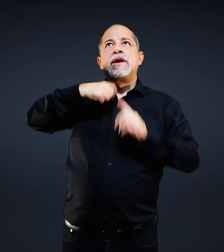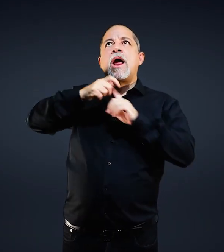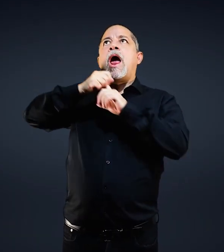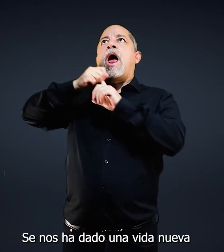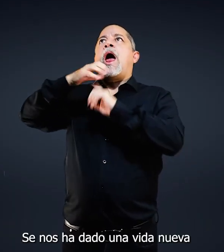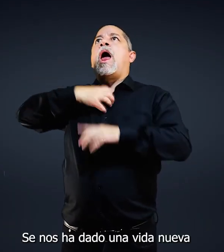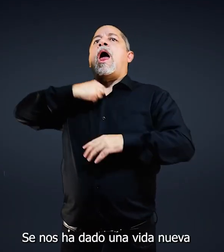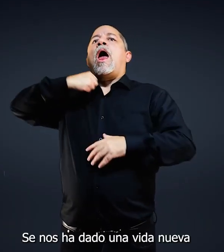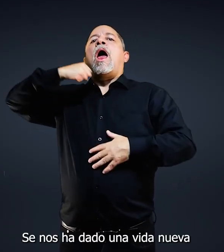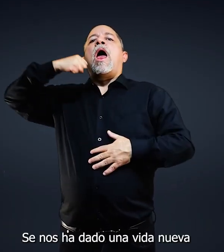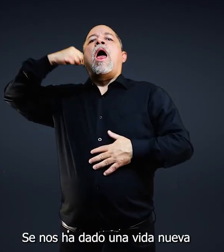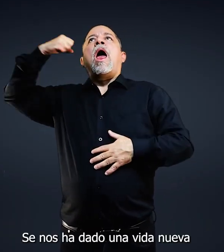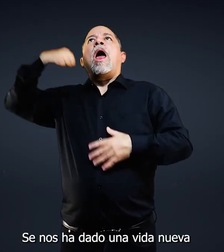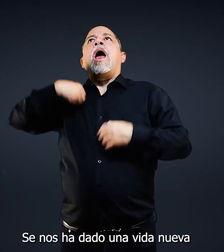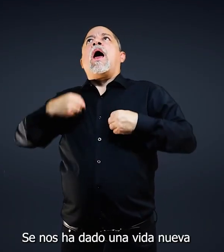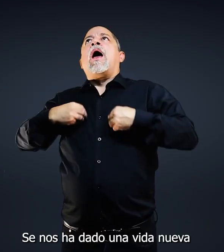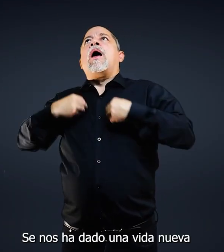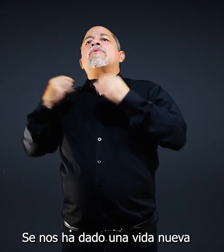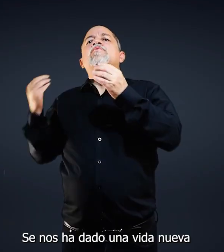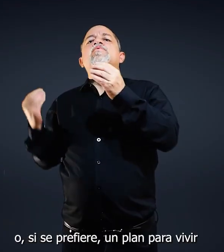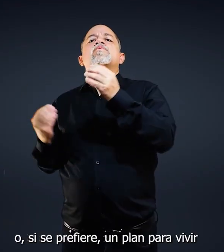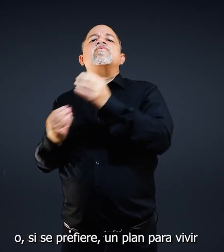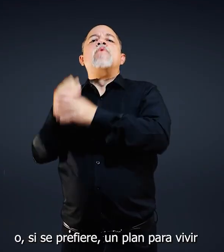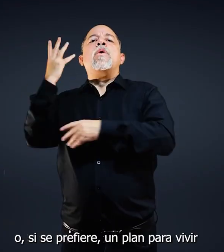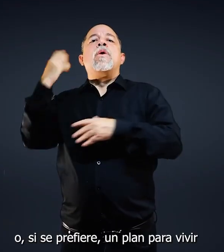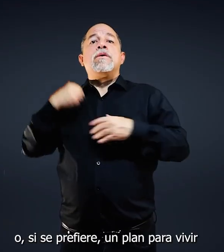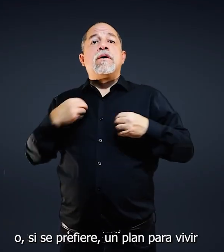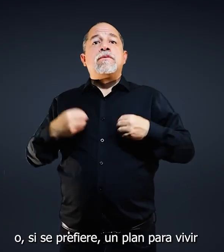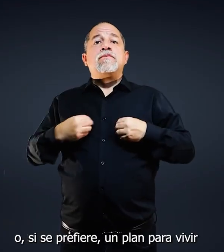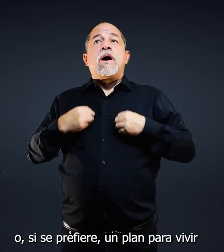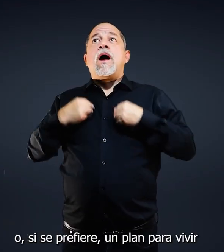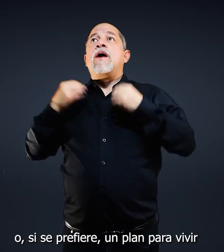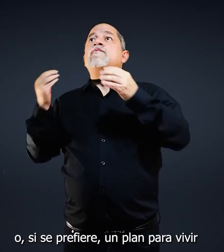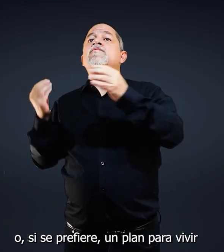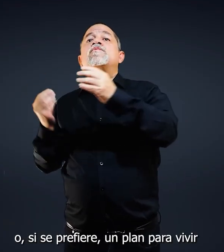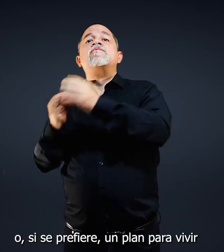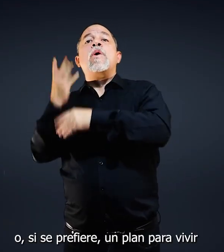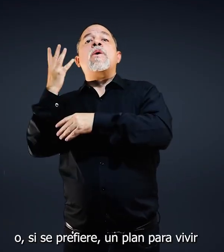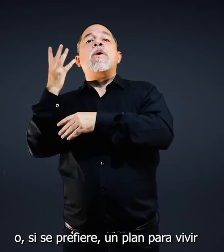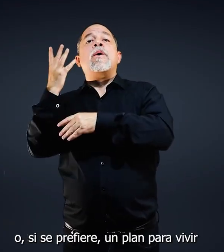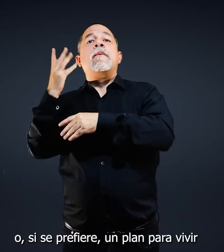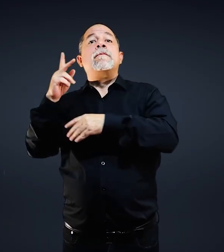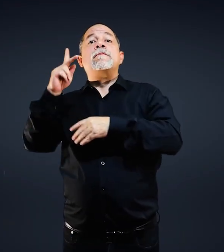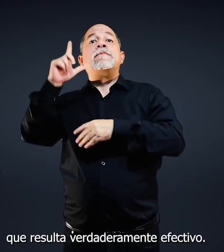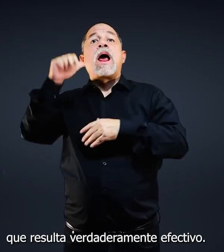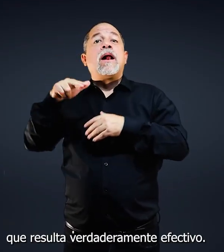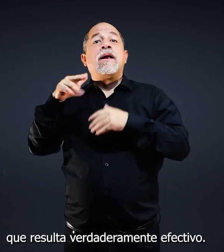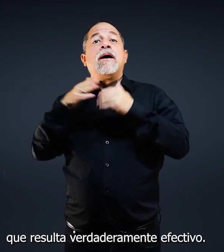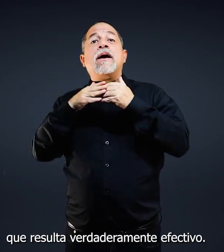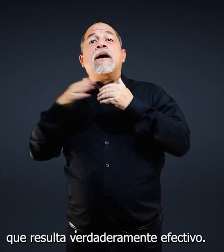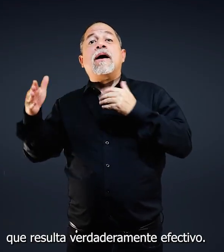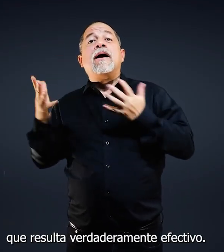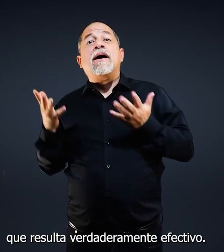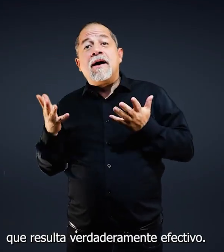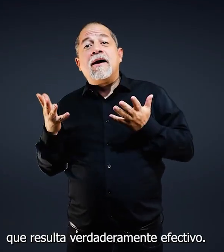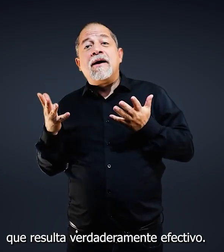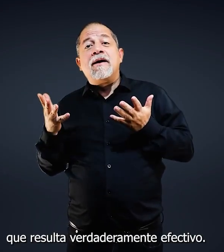Se nos ha dado una vida nueva, o si se prefiere, un plan para vivir que resulta verdaderamente efectivo.